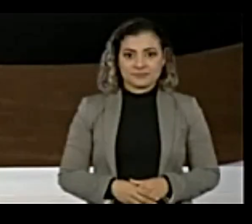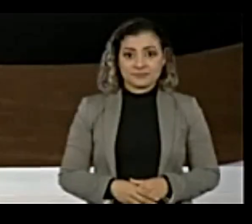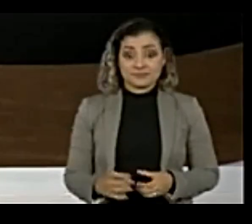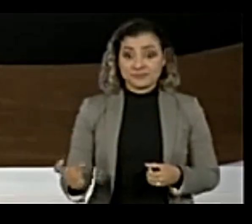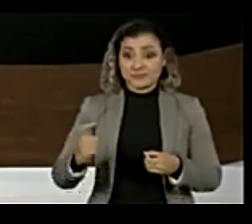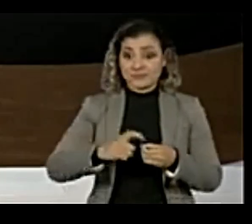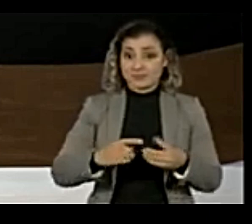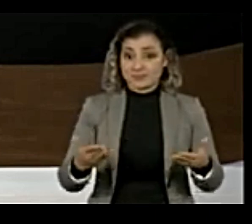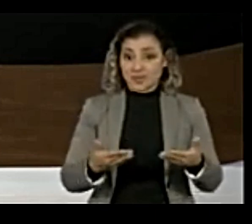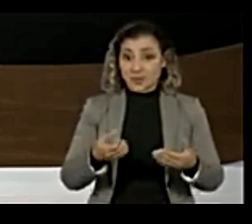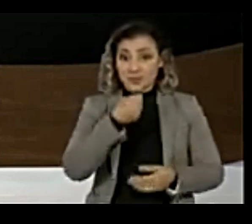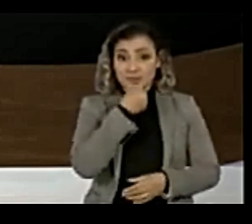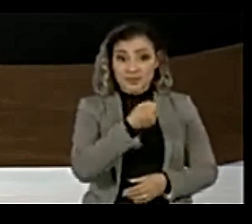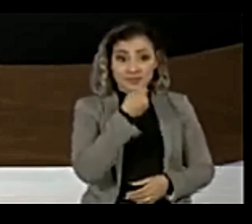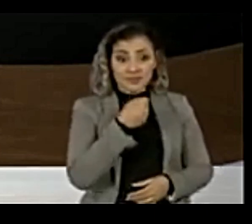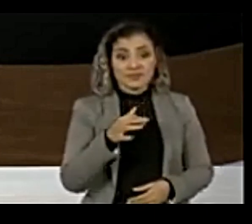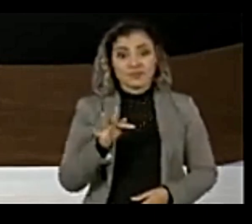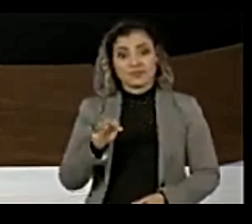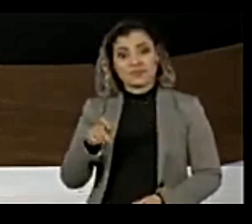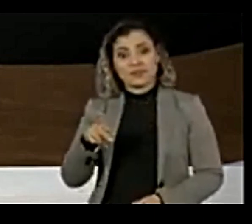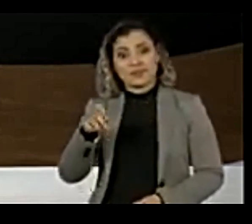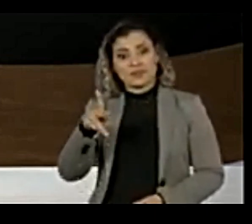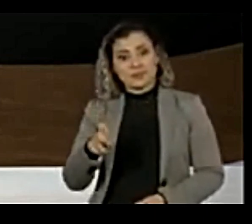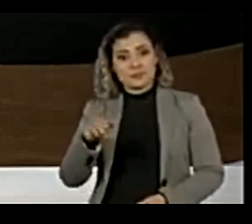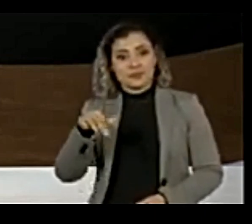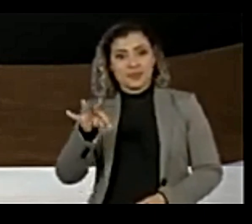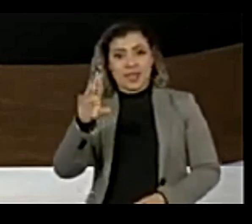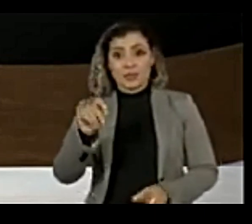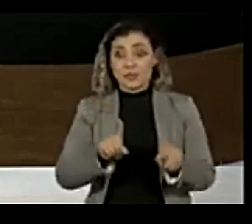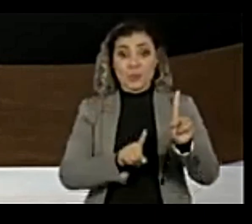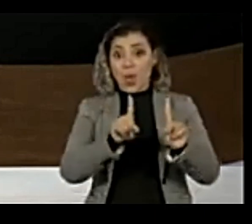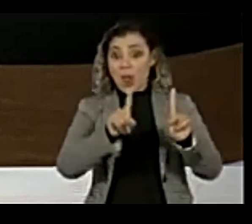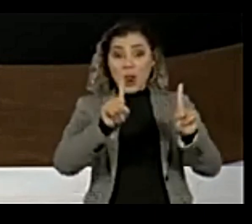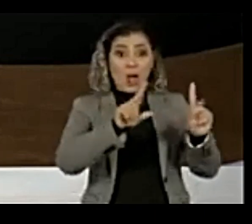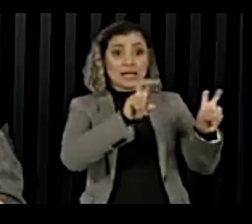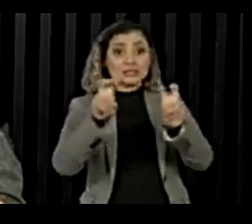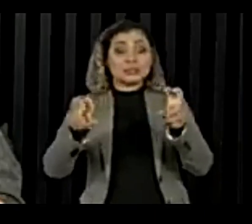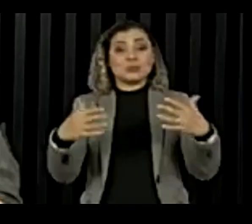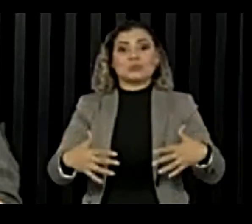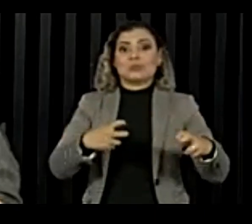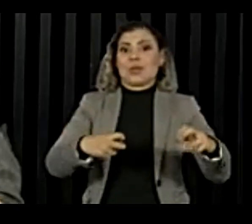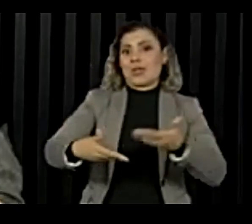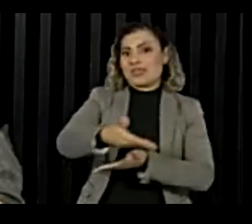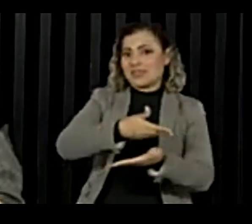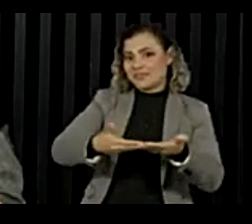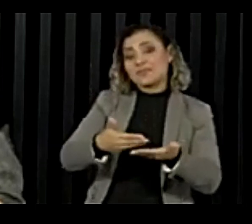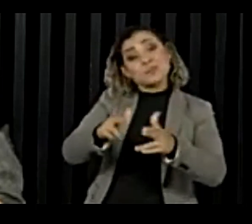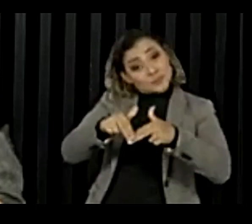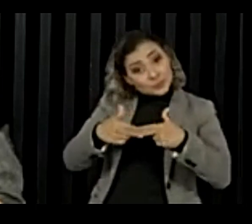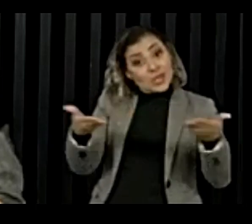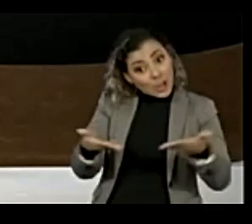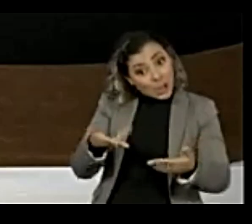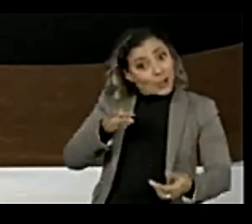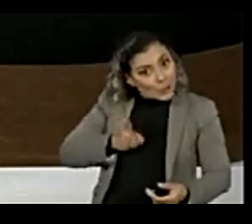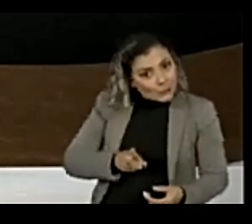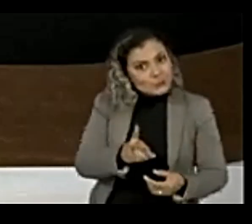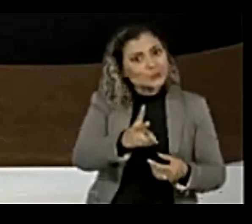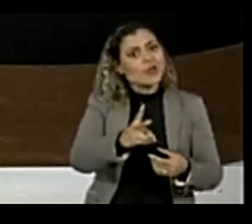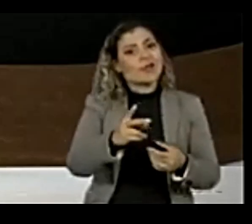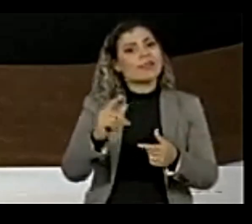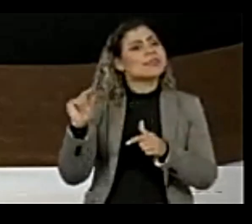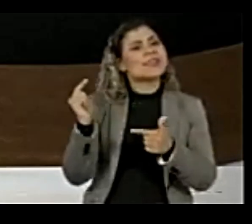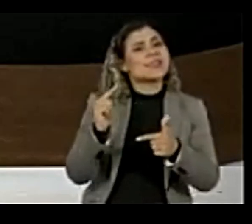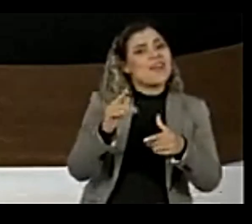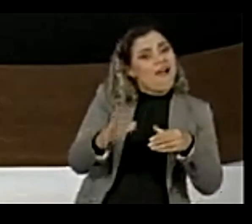Estamos de volta com a entrevista com Felipe Neto, que lidera os assuntos mais comentados do Roda Viva, e graças a isso a gente vai dar aquela